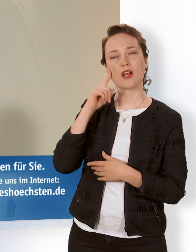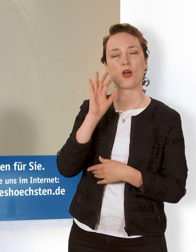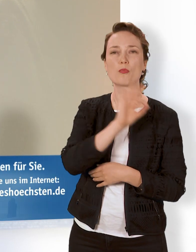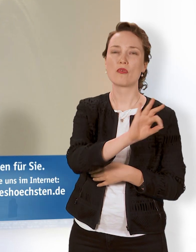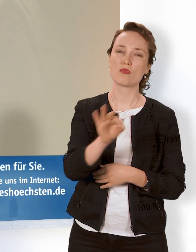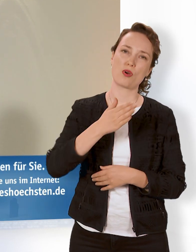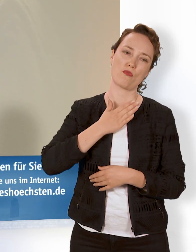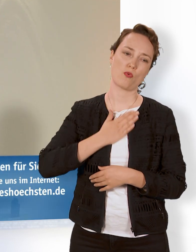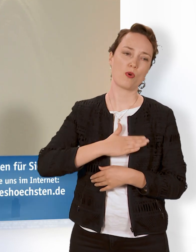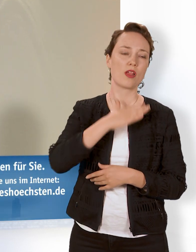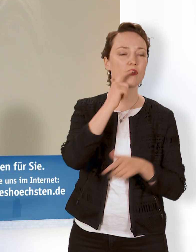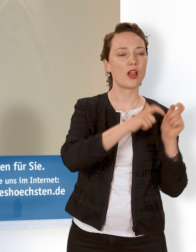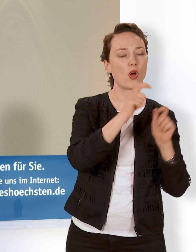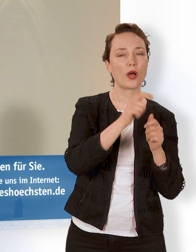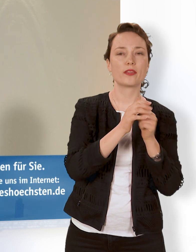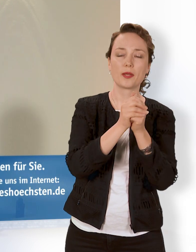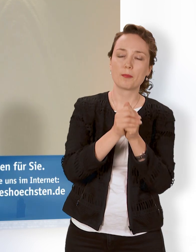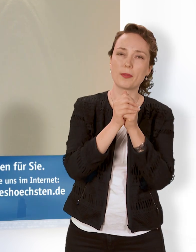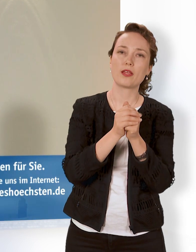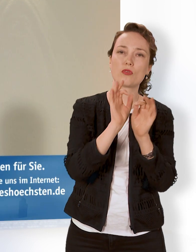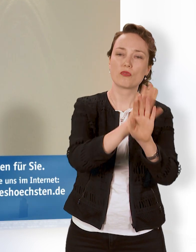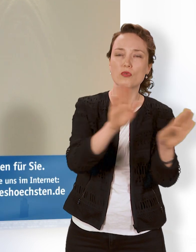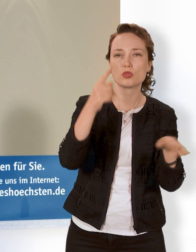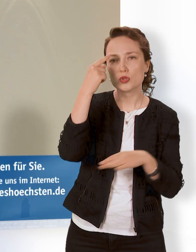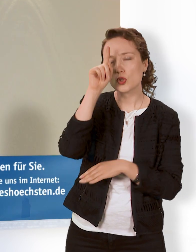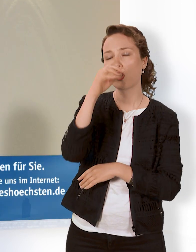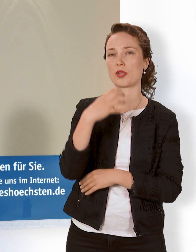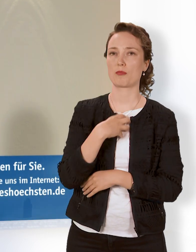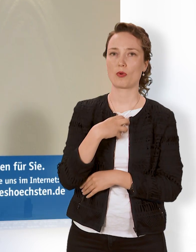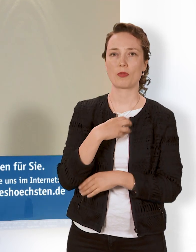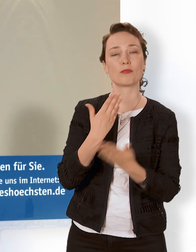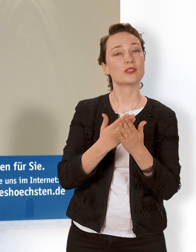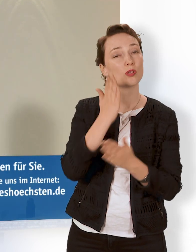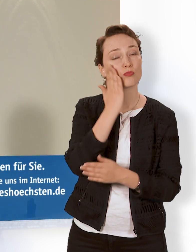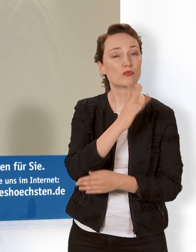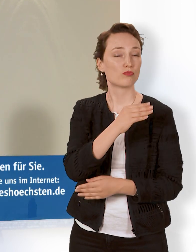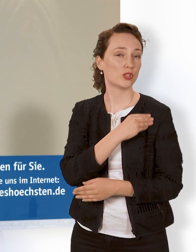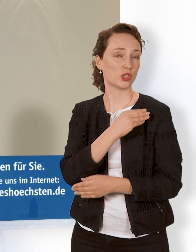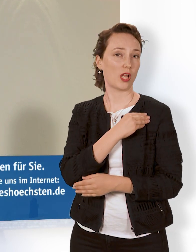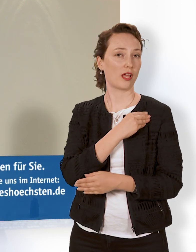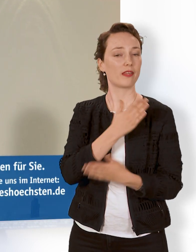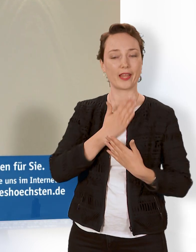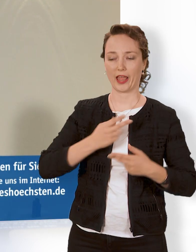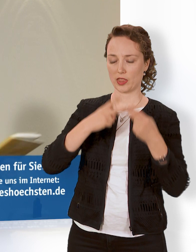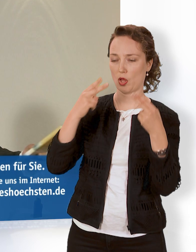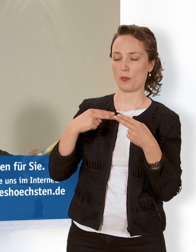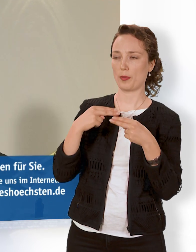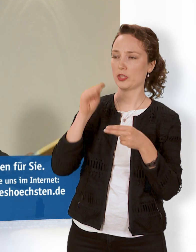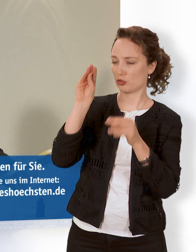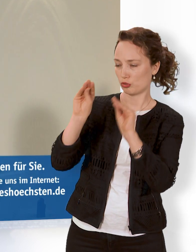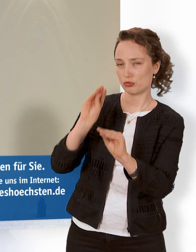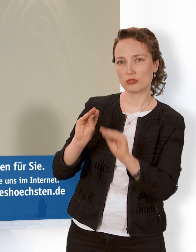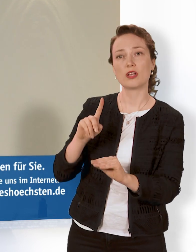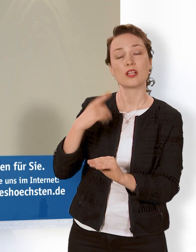für ihre Sorgen und Probleme beten. Deshalb teilen Sie uns Ihre Sorgen mit, gerne über unsere Homepage. Dann können